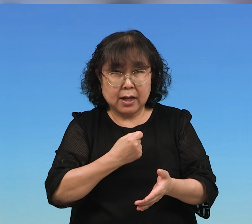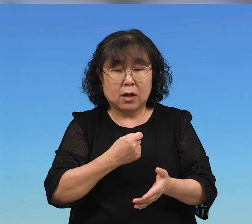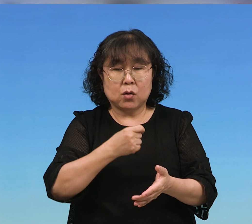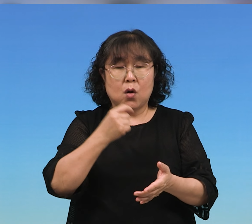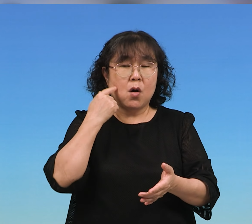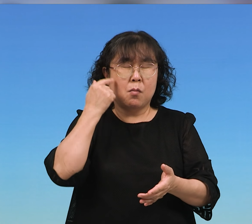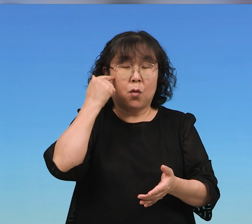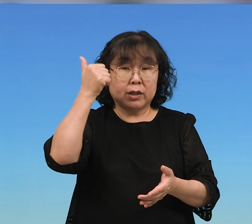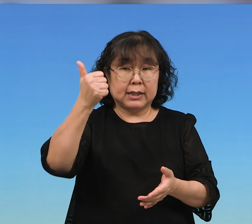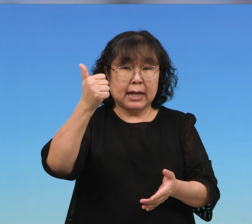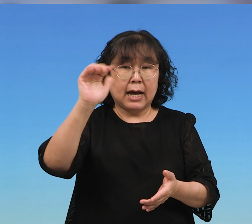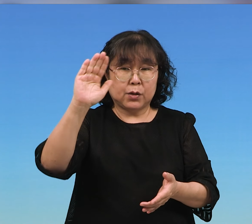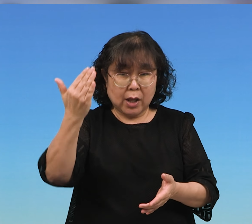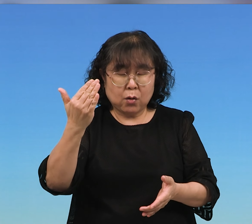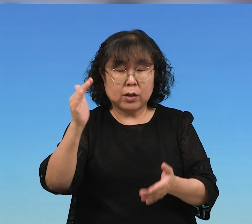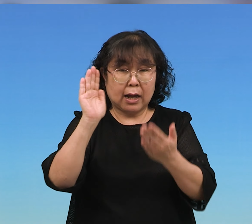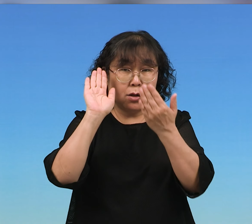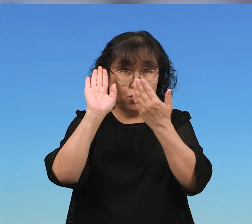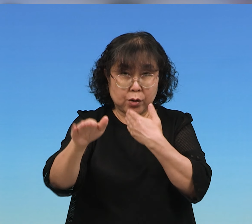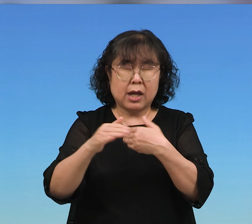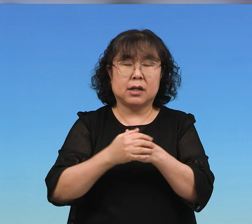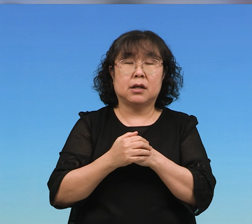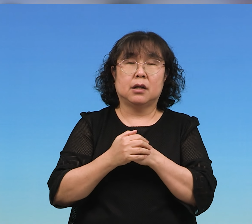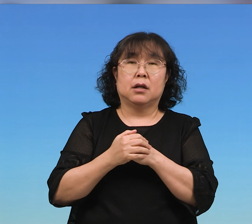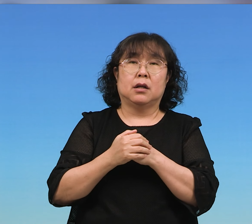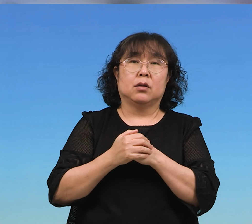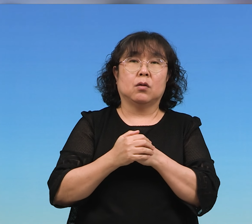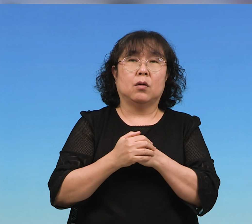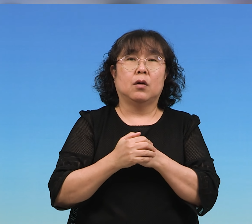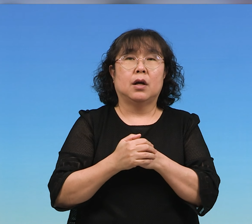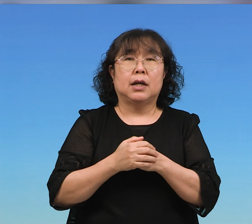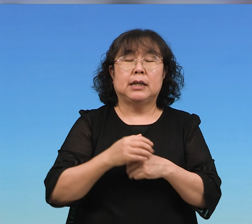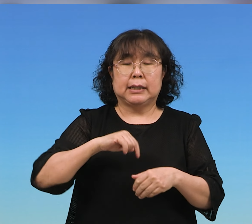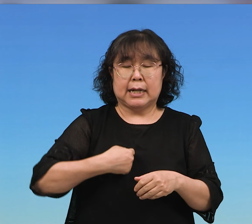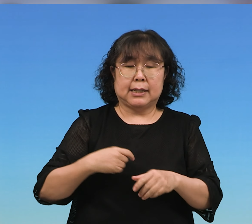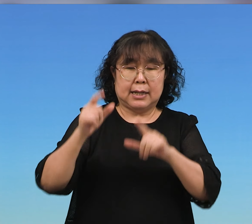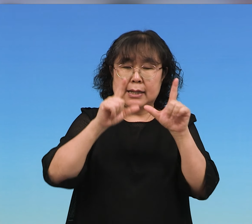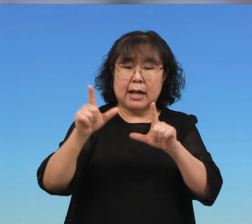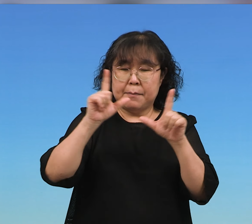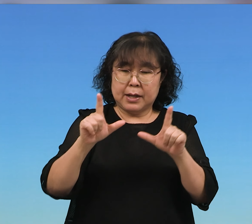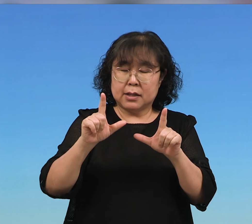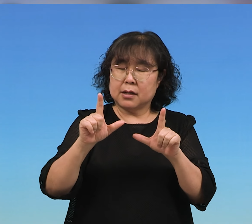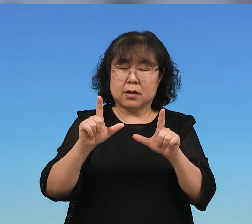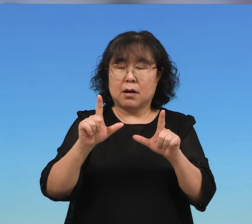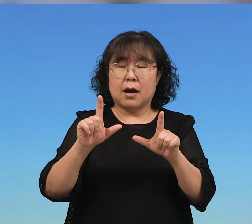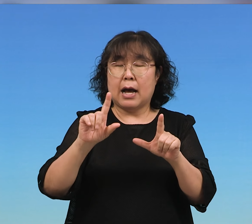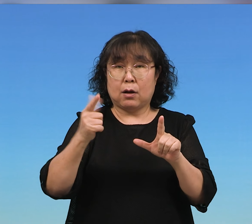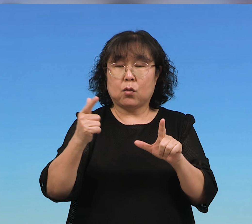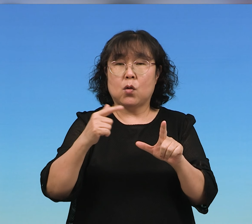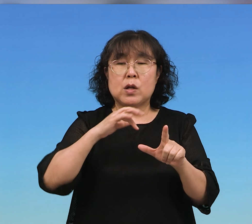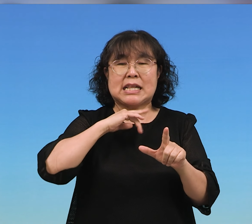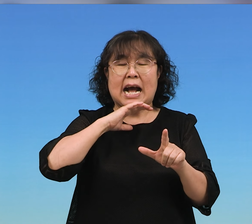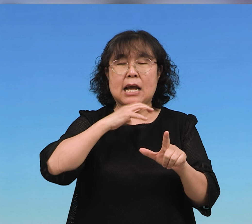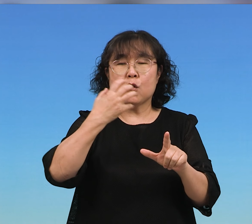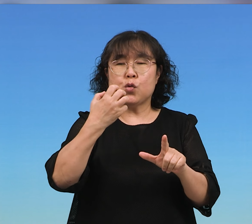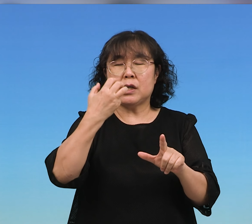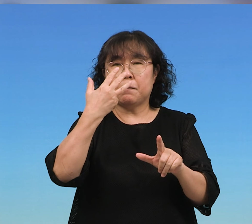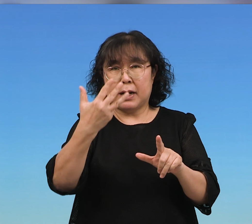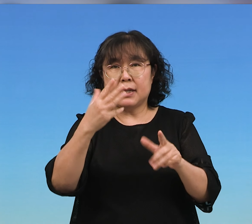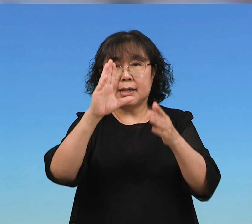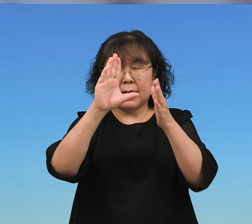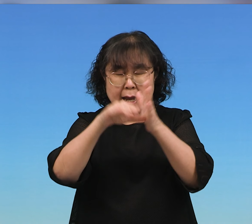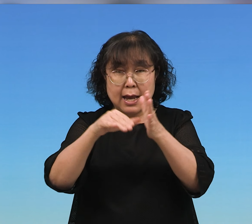그렇게 평생의 소원이 아들 목사 되는 거였었는데 그러면 이제 좀 발 뻗고 이제 당신 삶을 사셔야 되는데